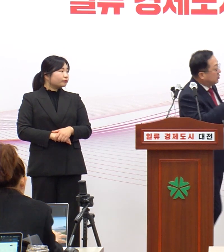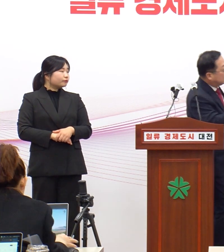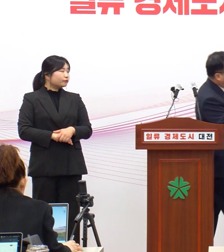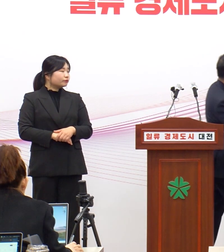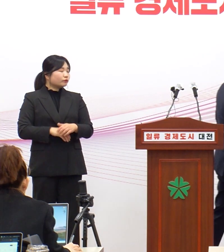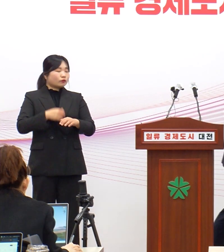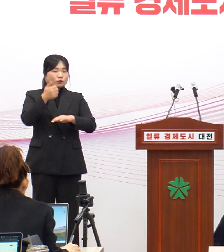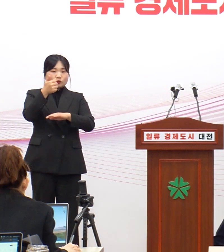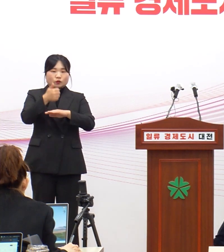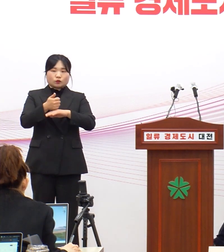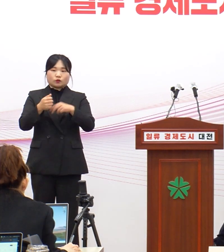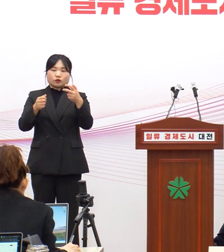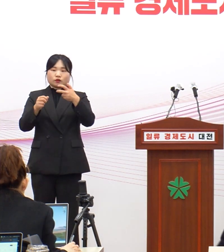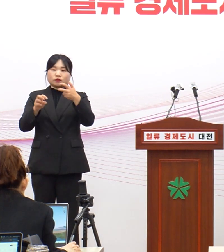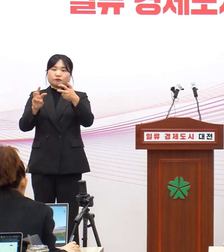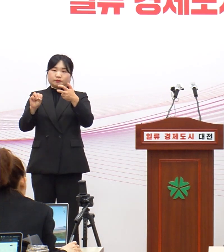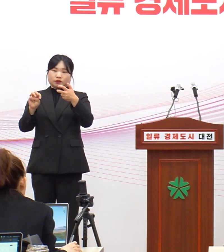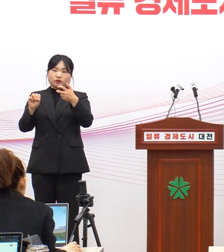최종적으로 요건 70m